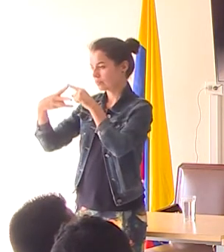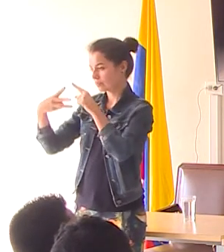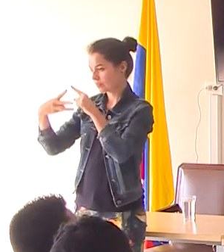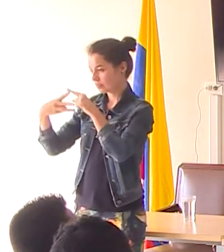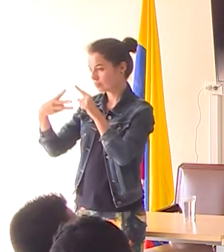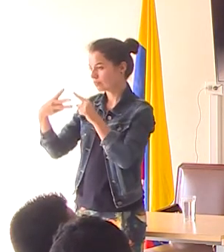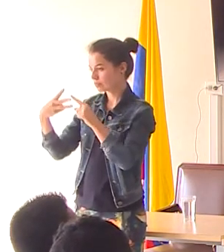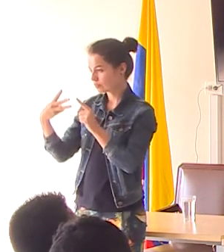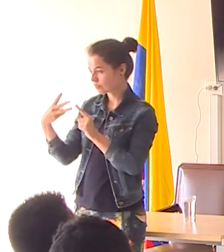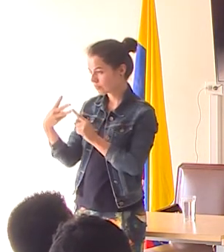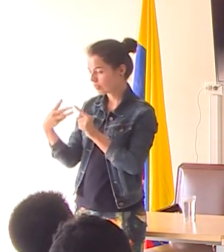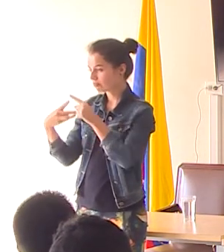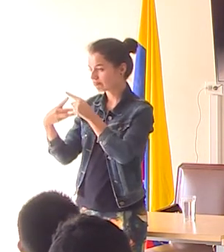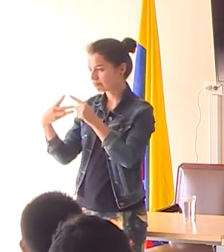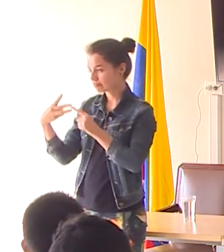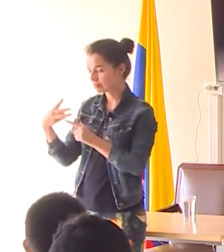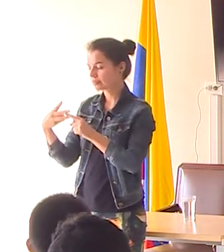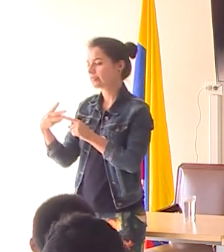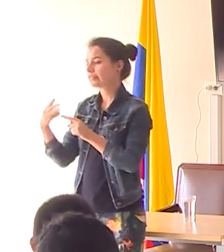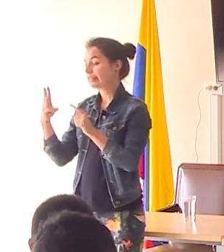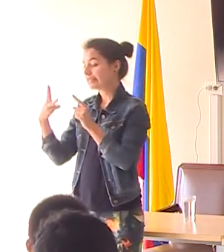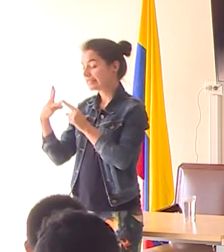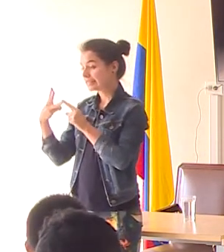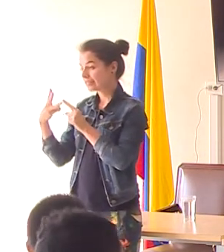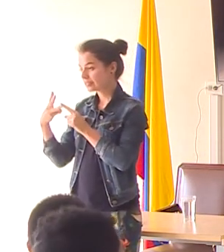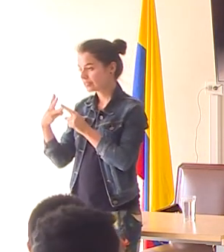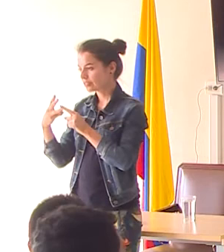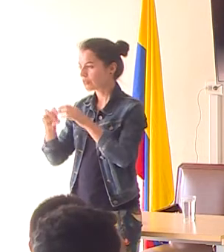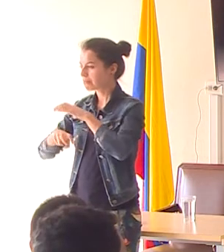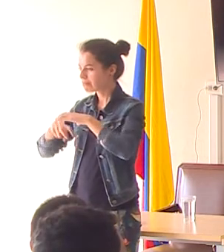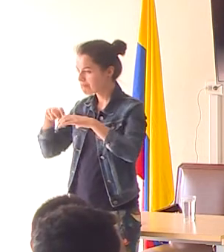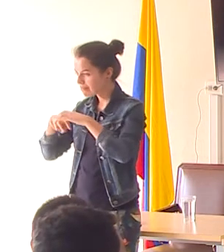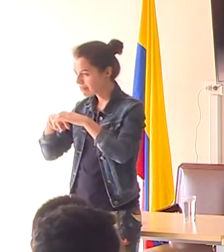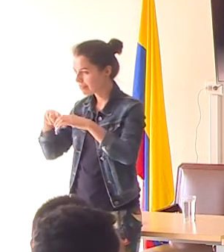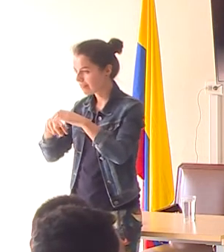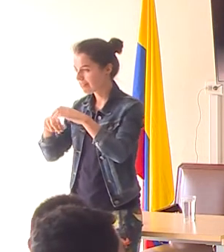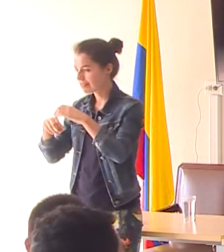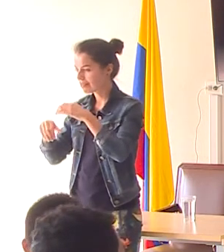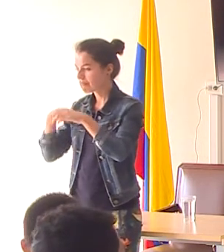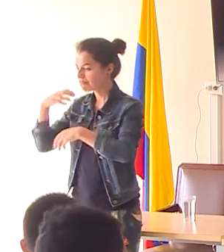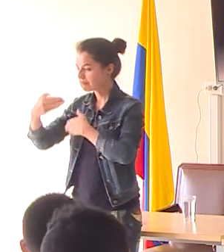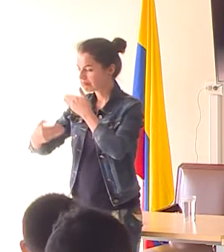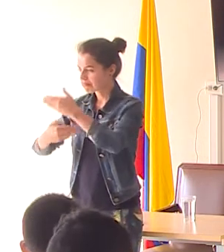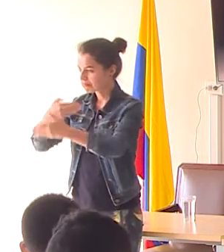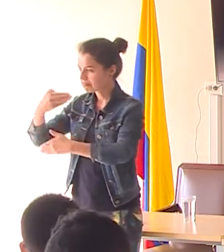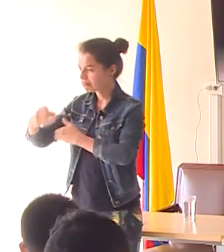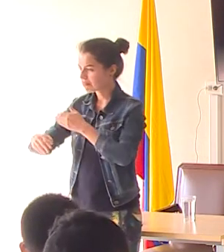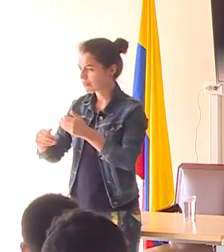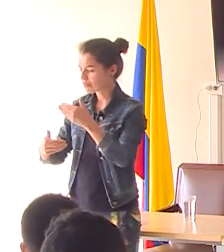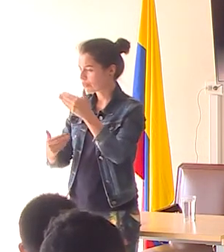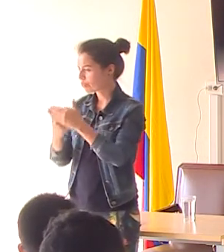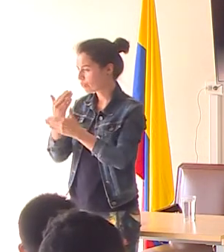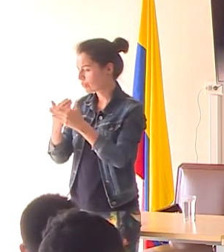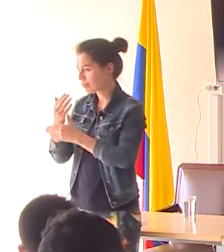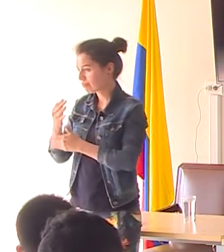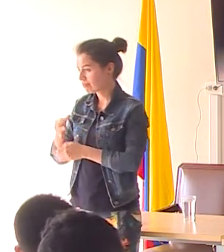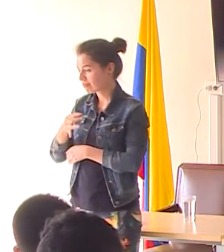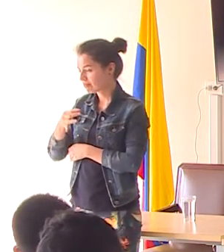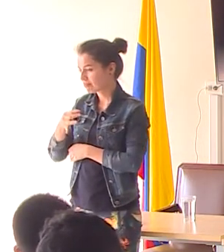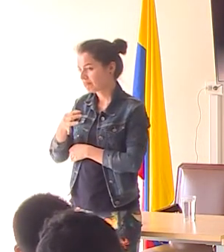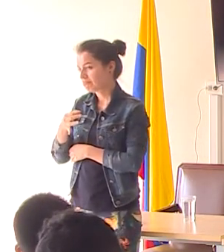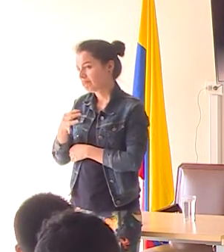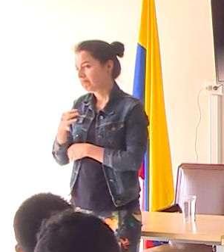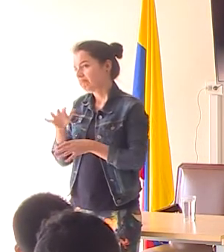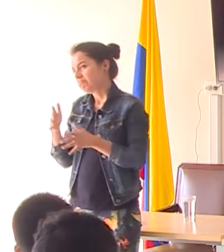gestión de riesgo todas esas áreas de minería que están generando nuevos procesos que no son precisamente una